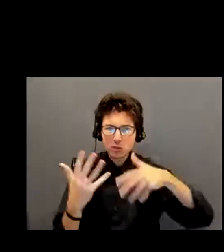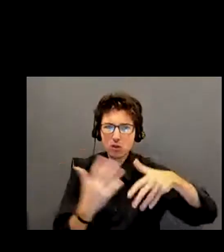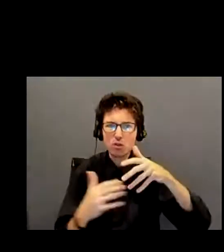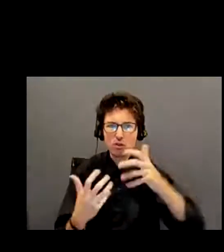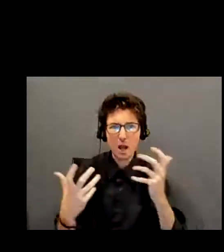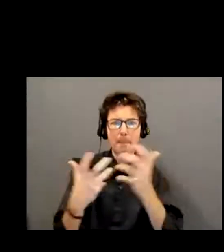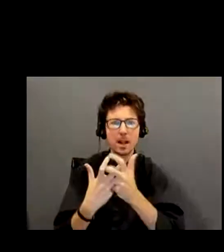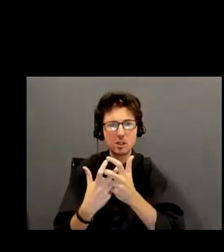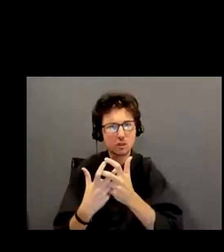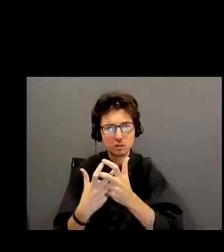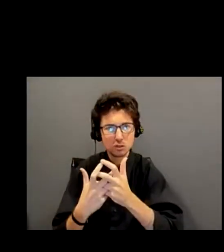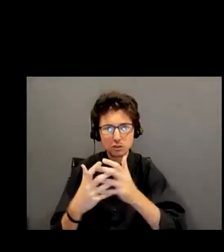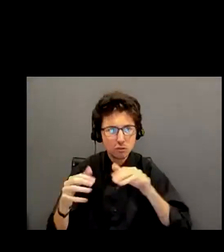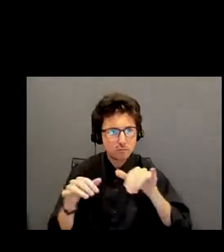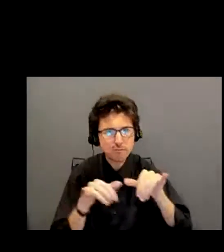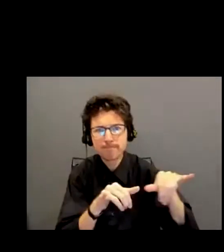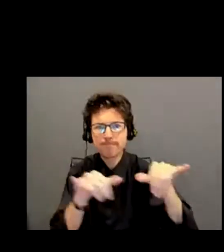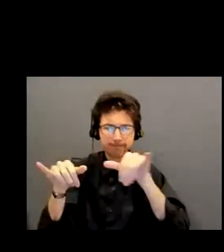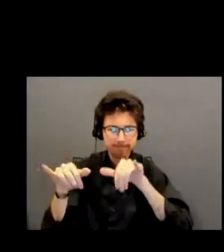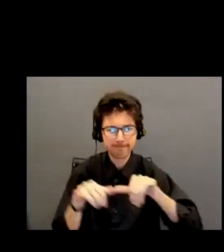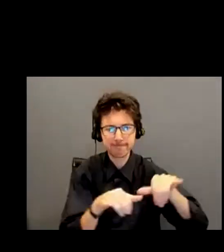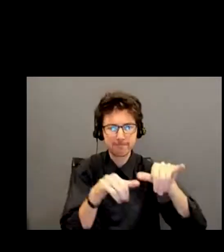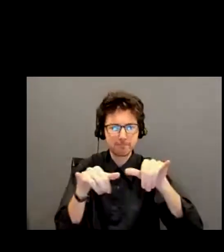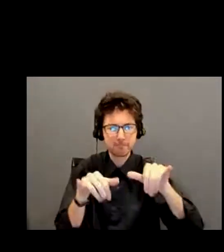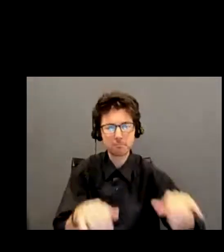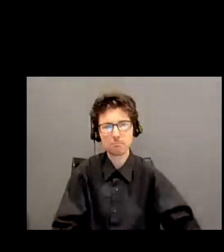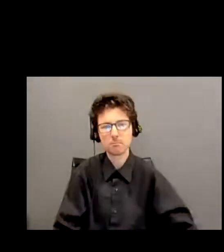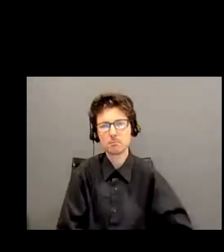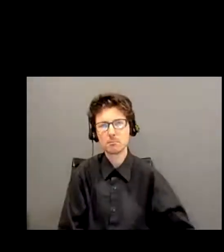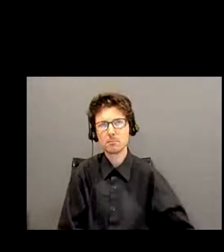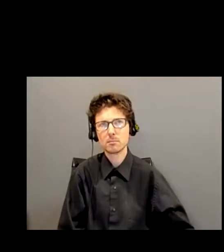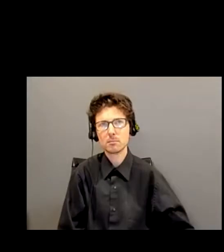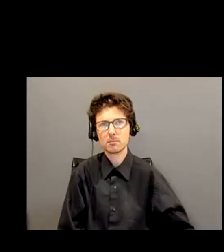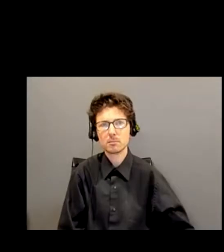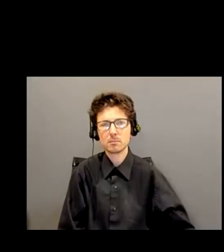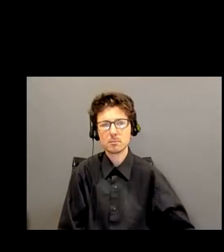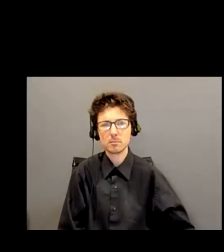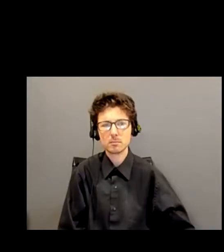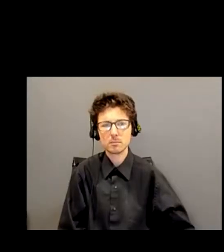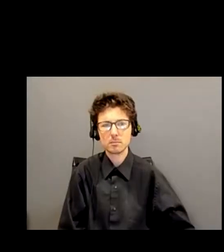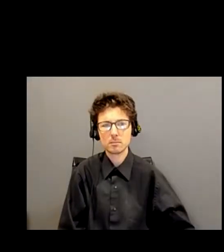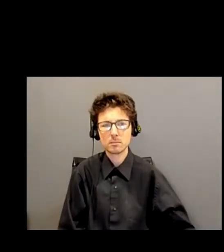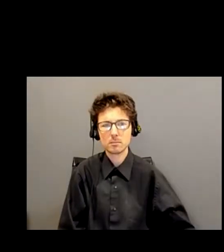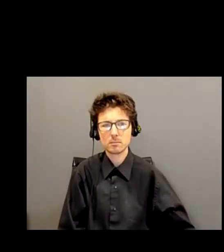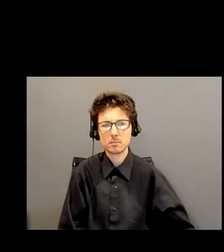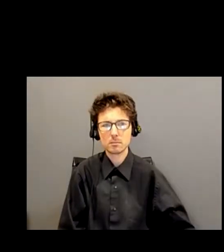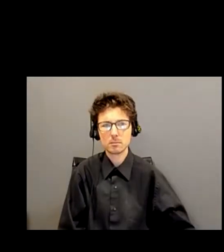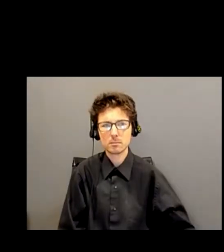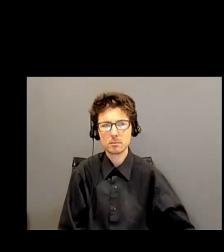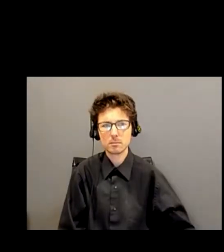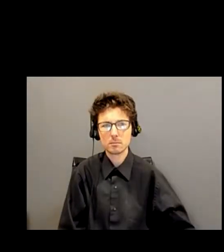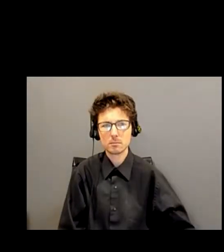enfant. Mon objectif au sein du comité sera de